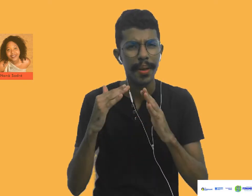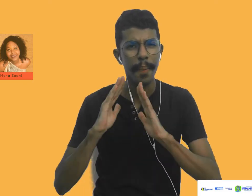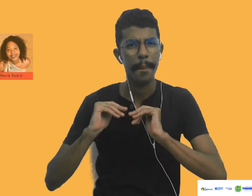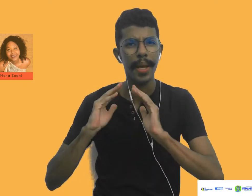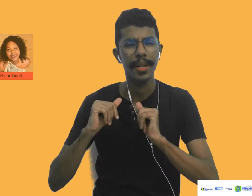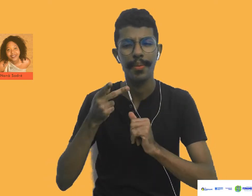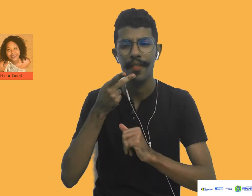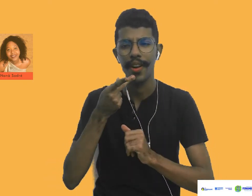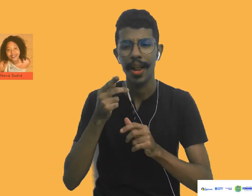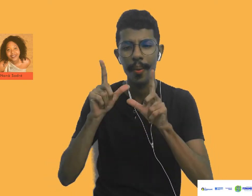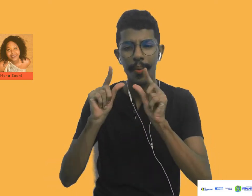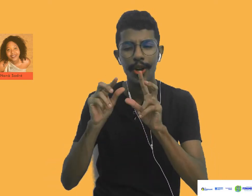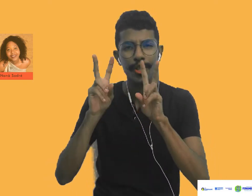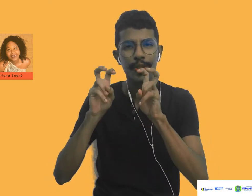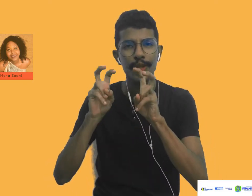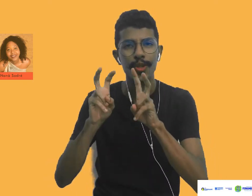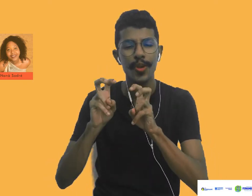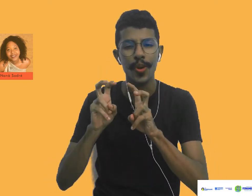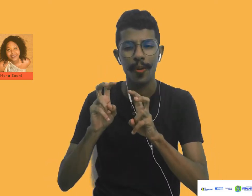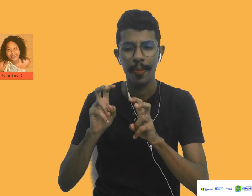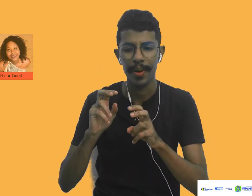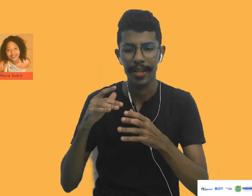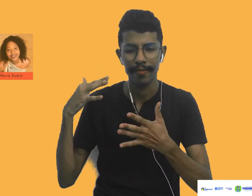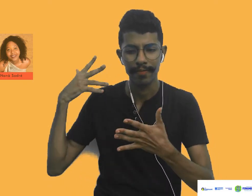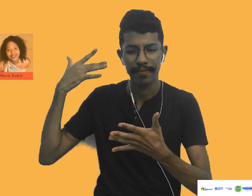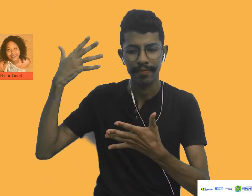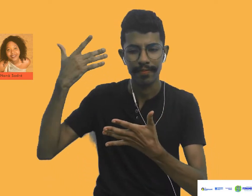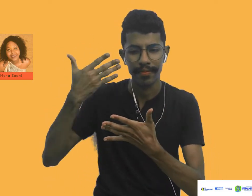Naná, queria que você falasse um pouquinho